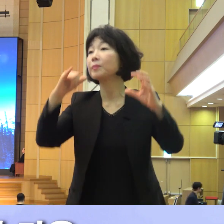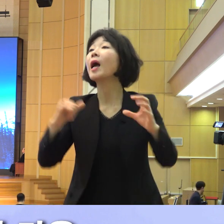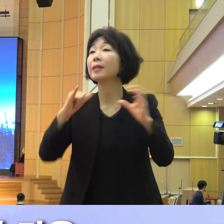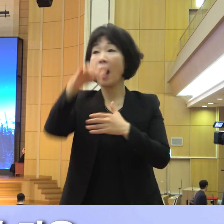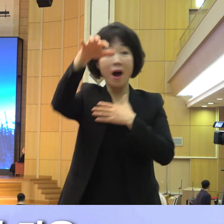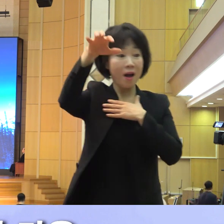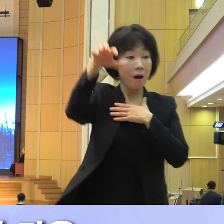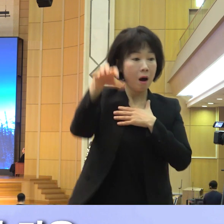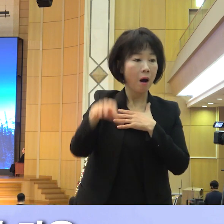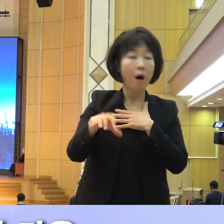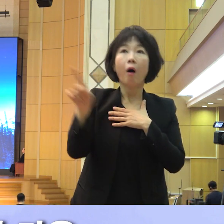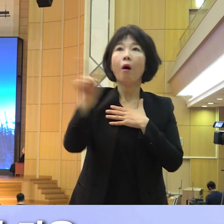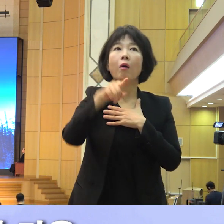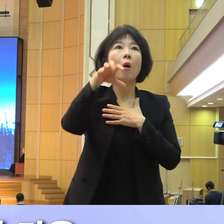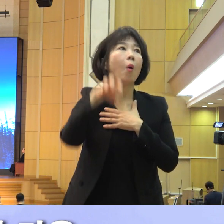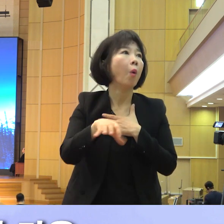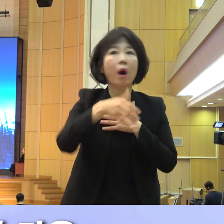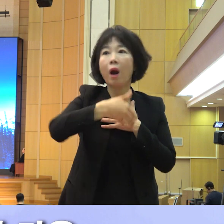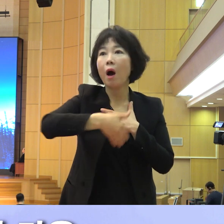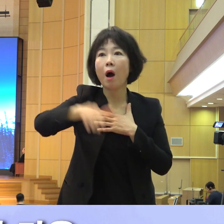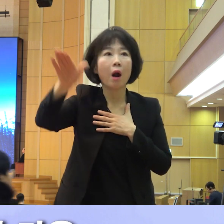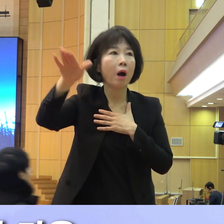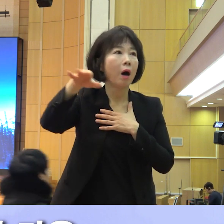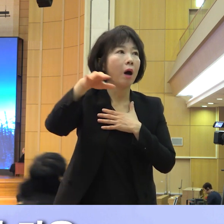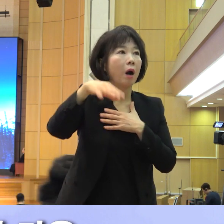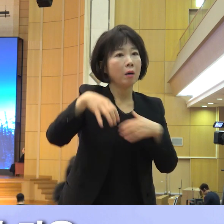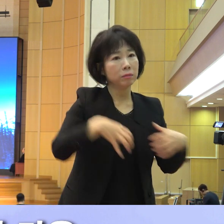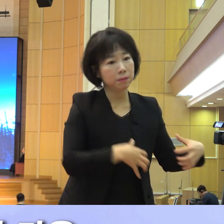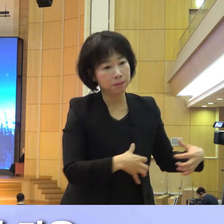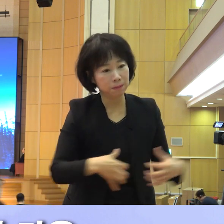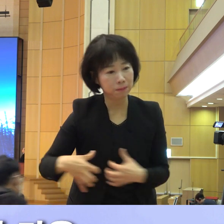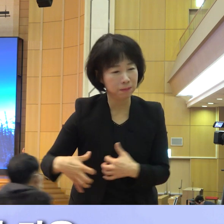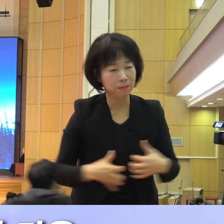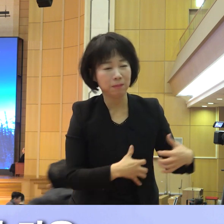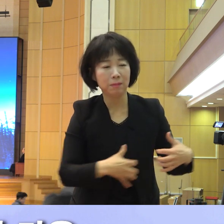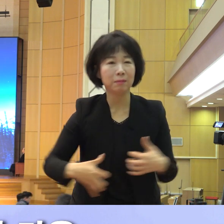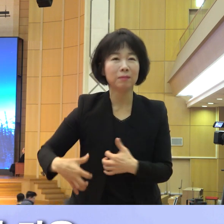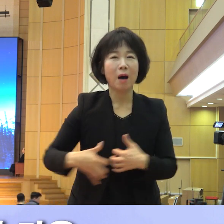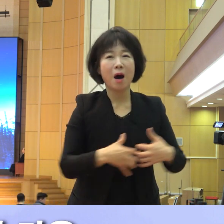세상에서 어디로 갈지 몰라